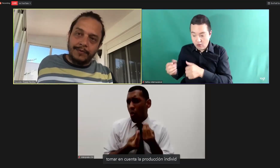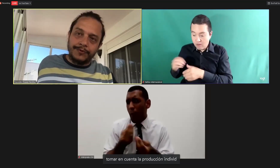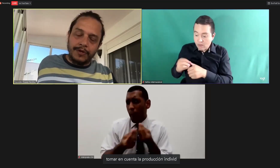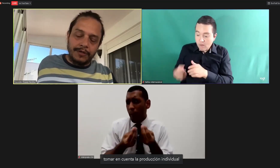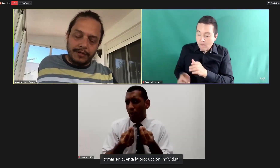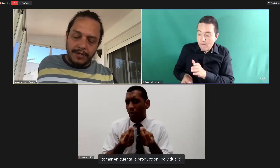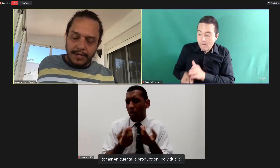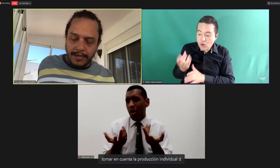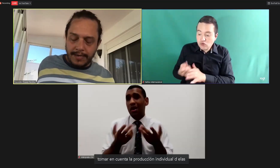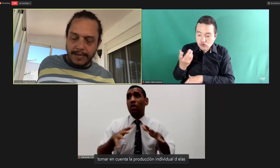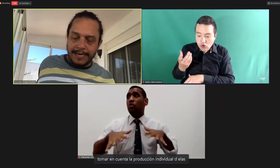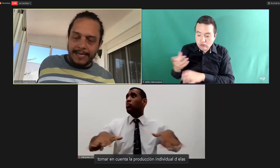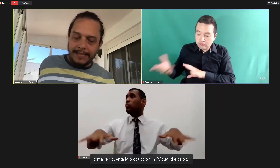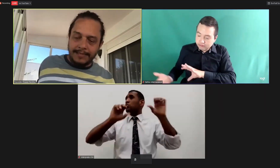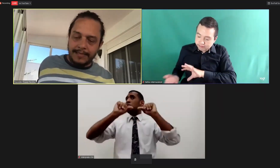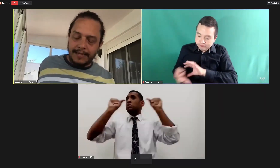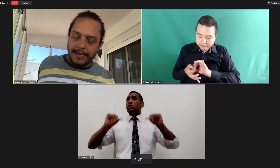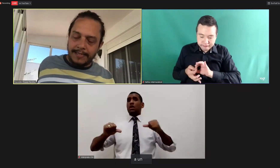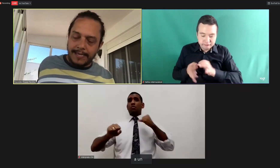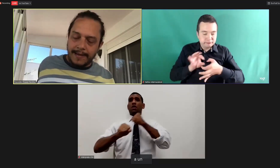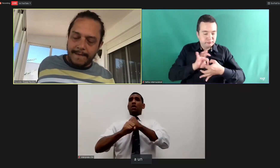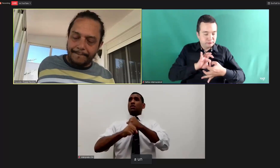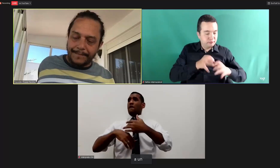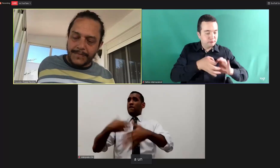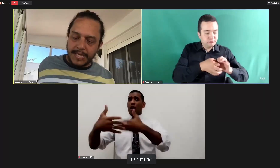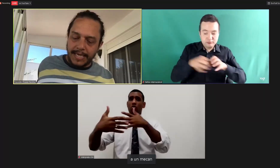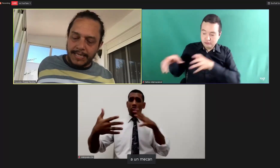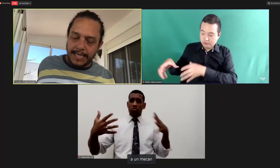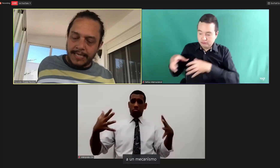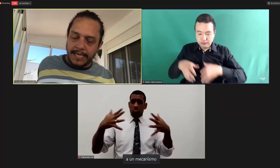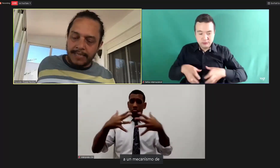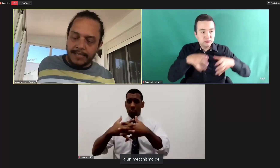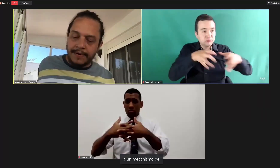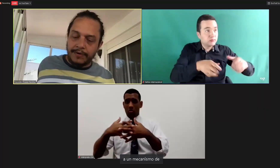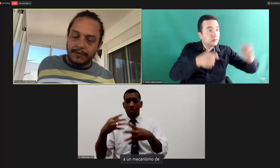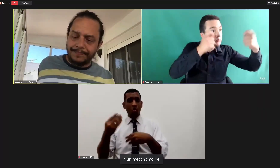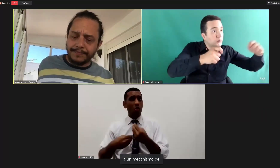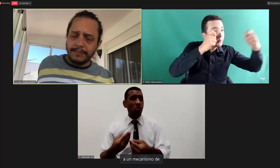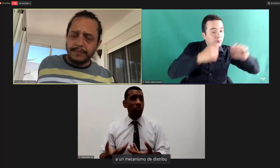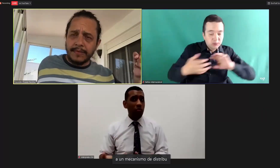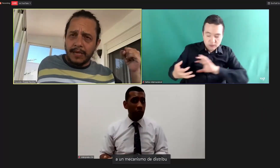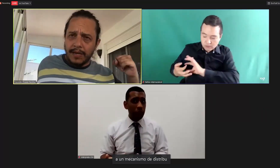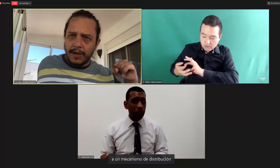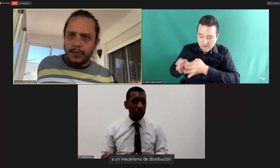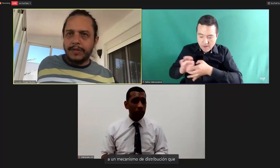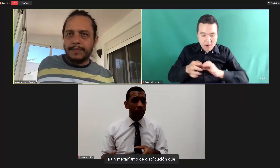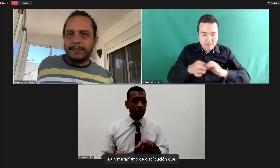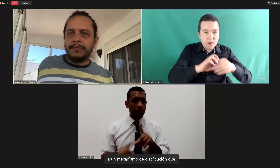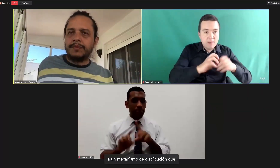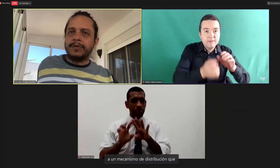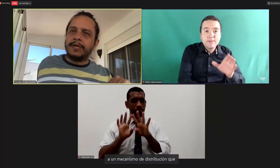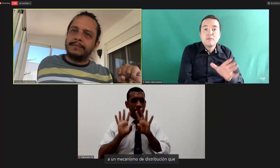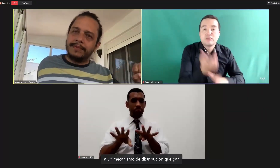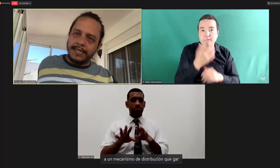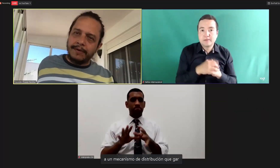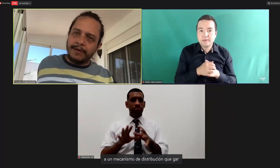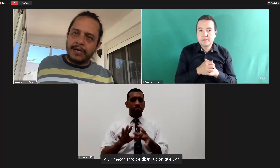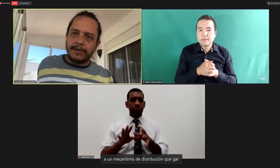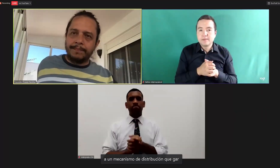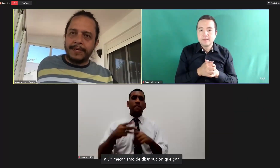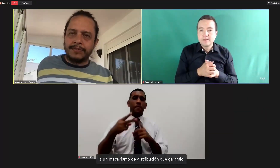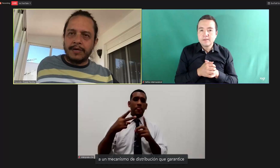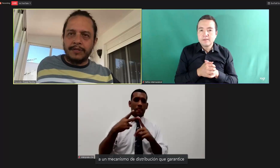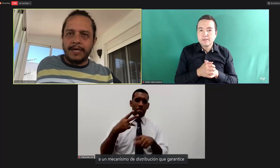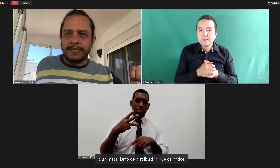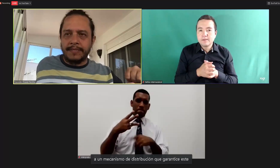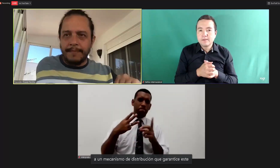de distribución que garantice esta línea de trabajo. Un último punto que tiene que ver con